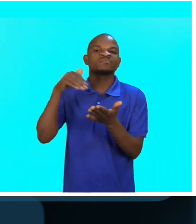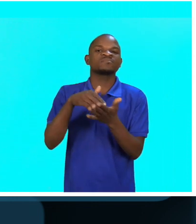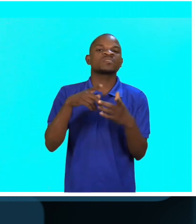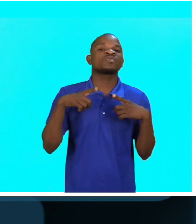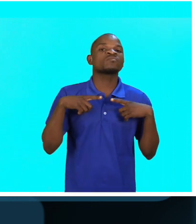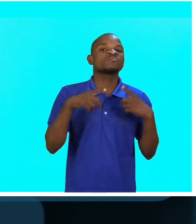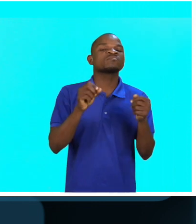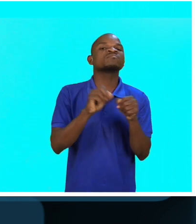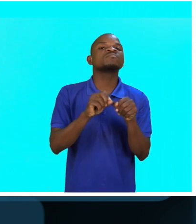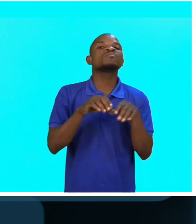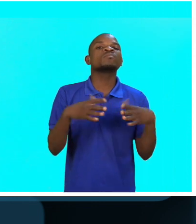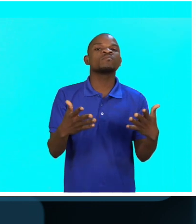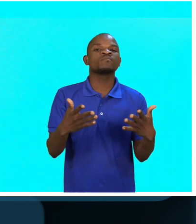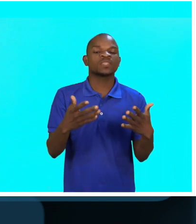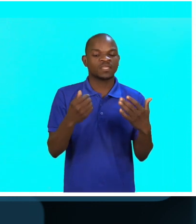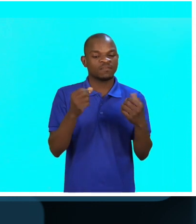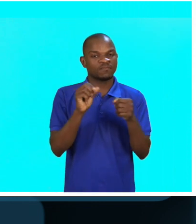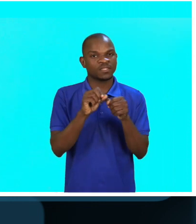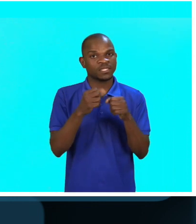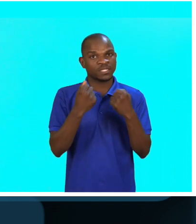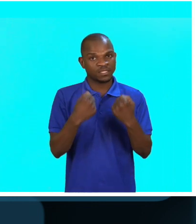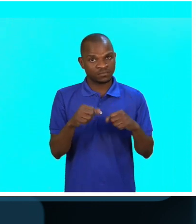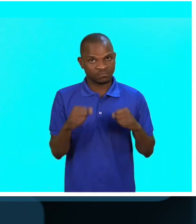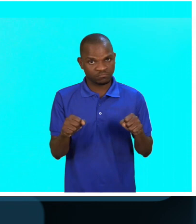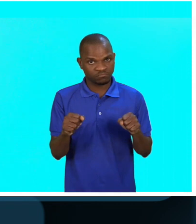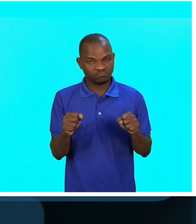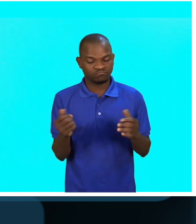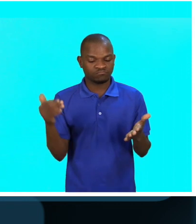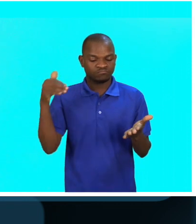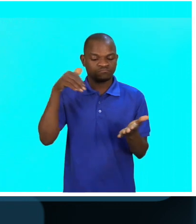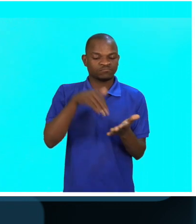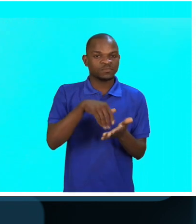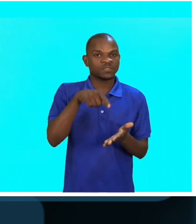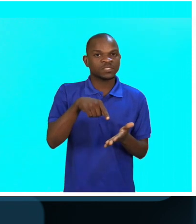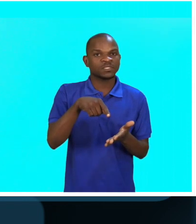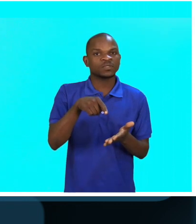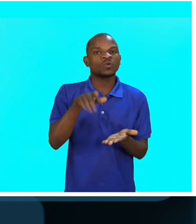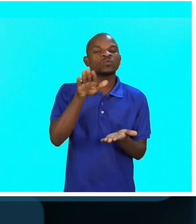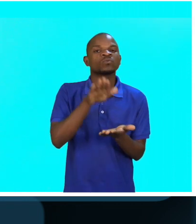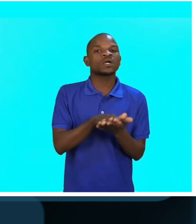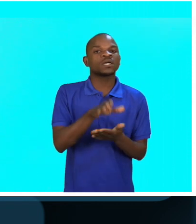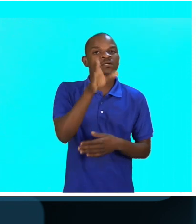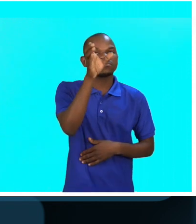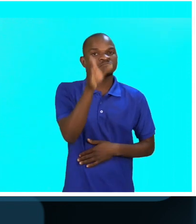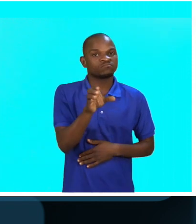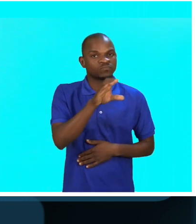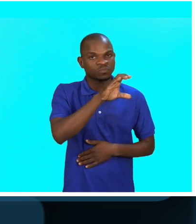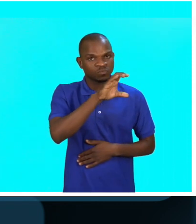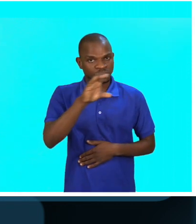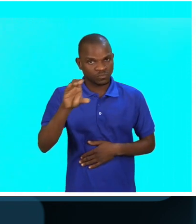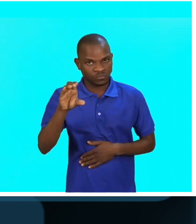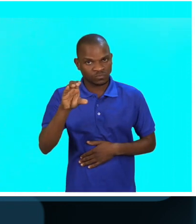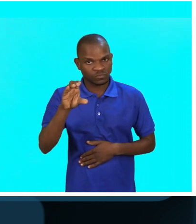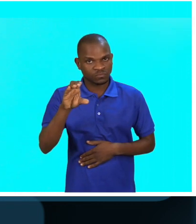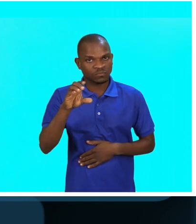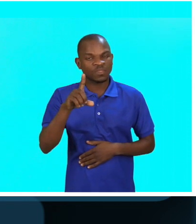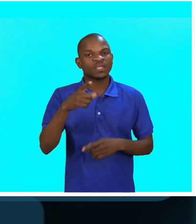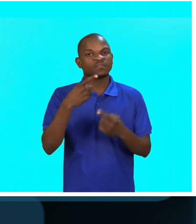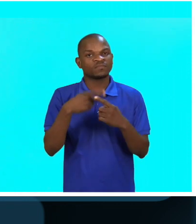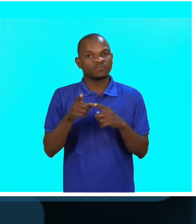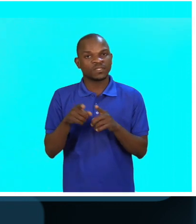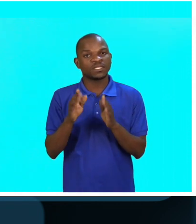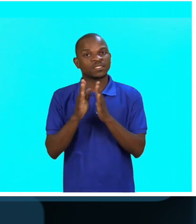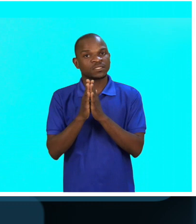com essa disposição de iniciar uma atividade. Quando nós chegamos aqui, que foi numa das paróquias, que a gente entra sempre